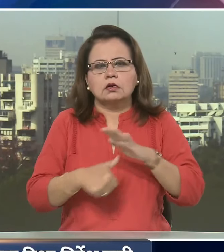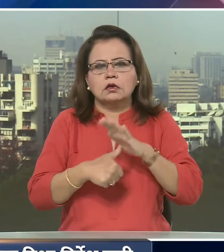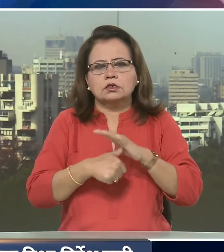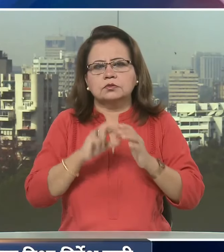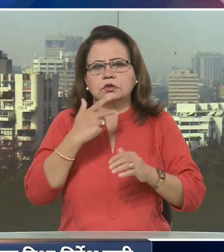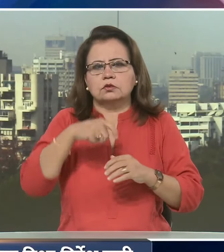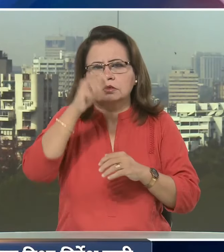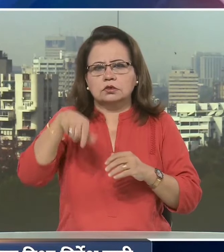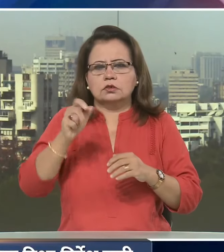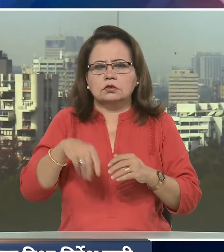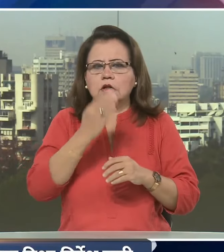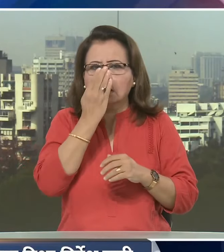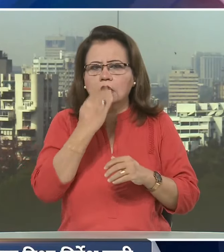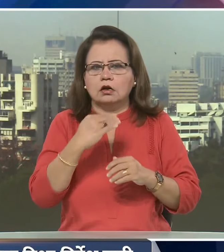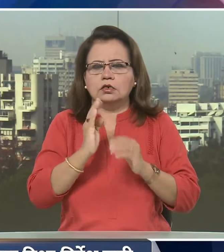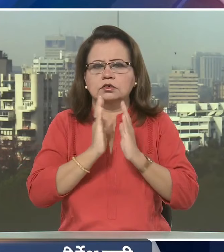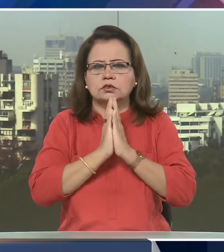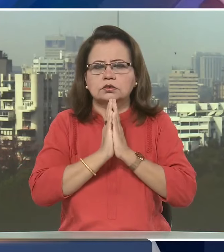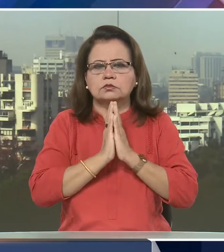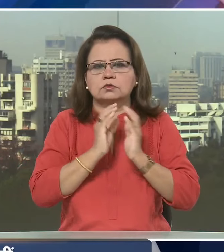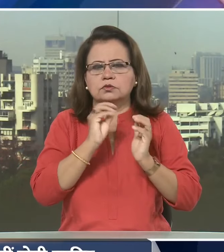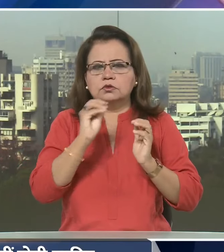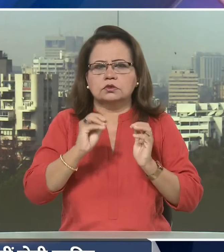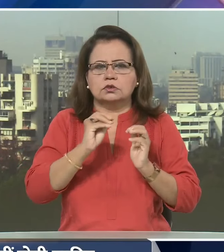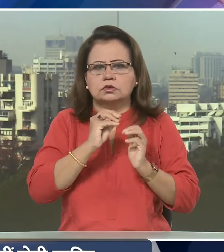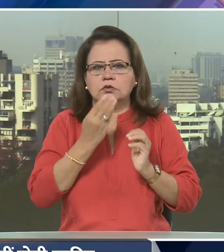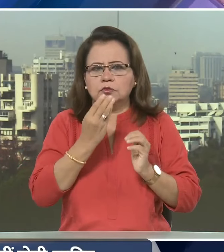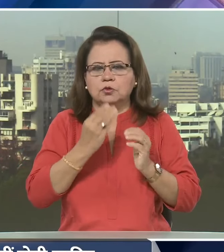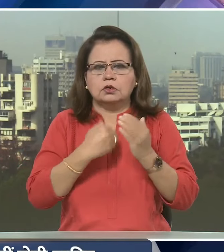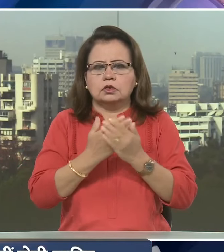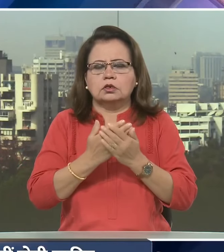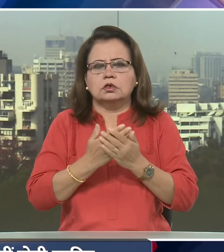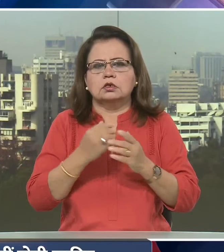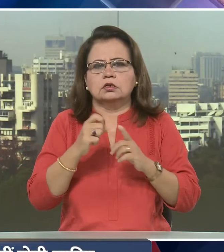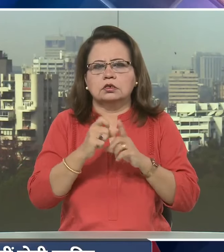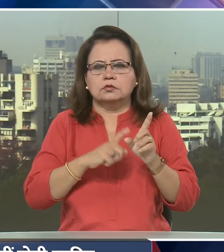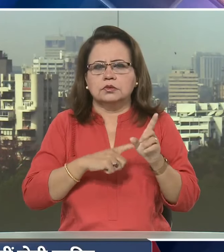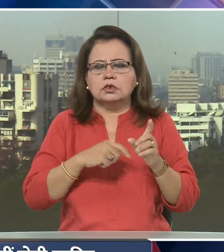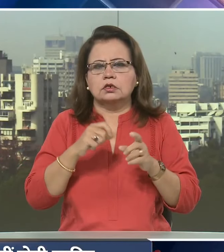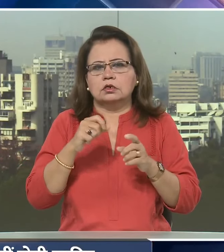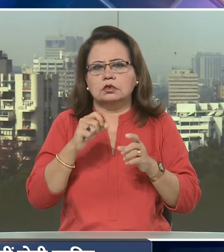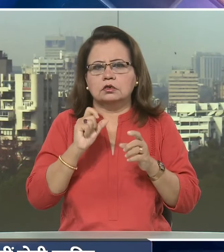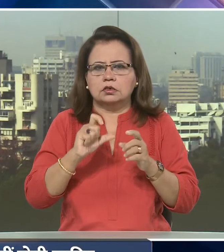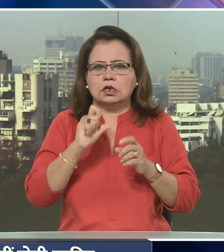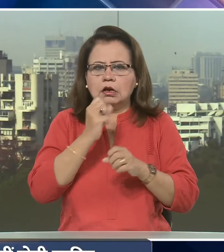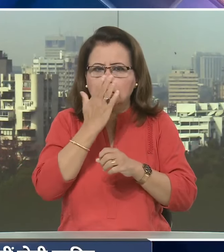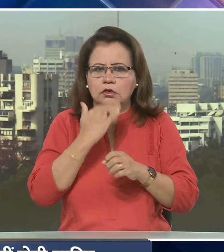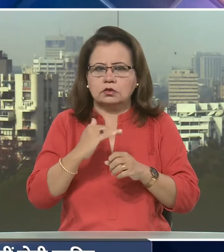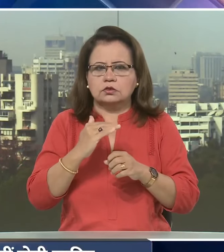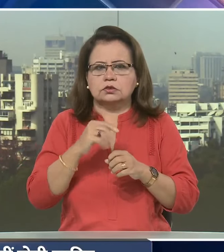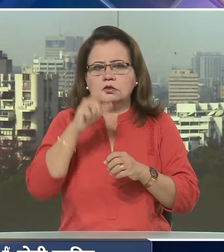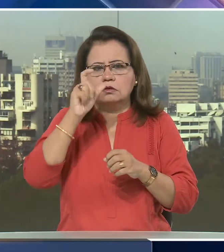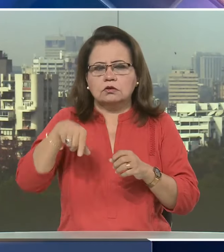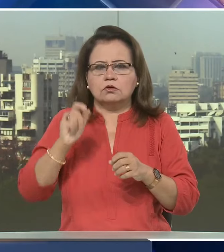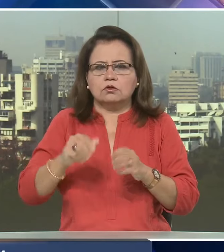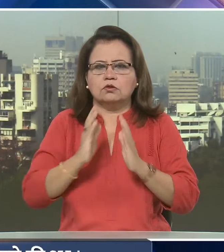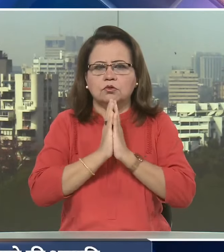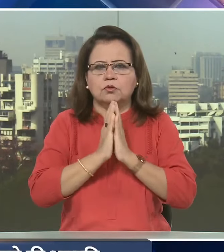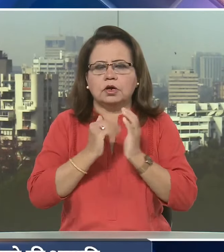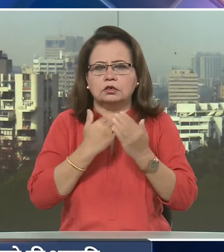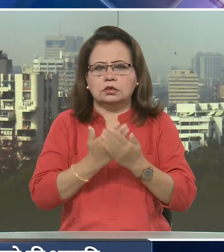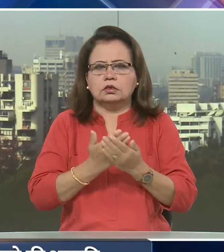राष्ट्रपति ने देशवासियों को गणेश चतुर्थी की पूर्व संध्या पर शुभकामनाएं दी। उपराष्ट्रपति ने गणेश चतुर्थी की पूर्व संध्या पर लोगों को